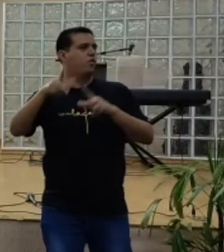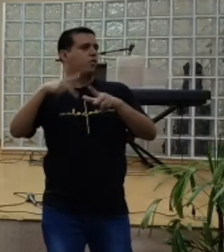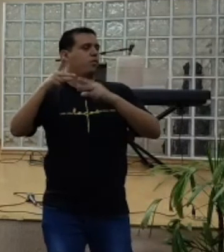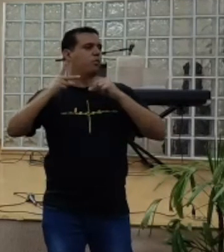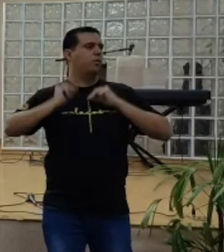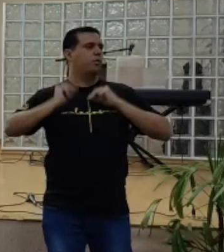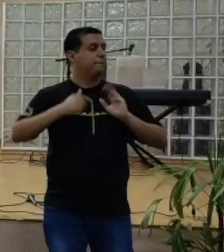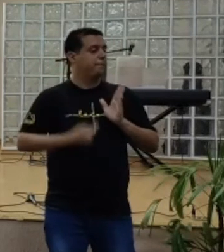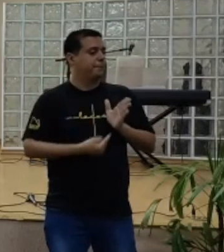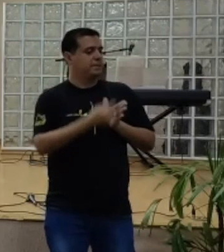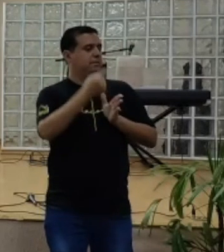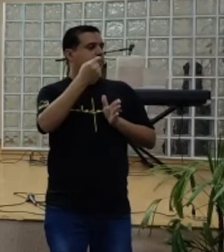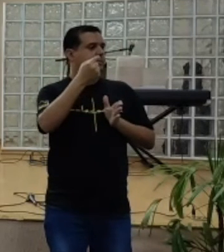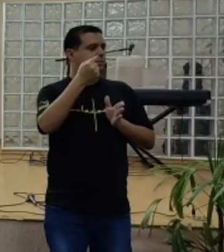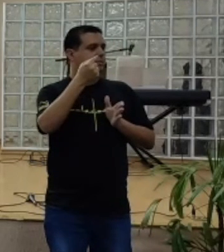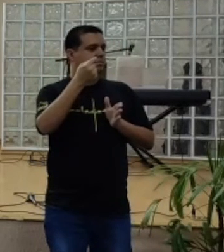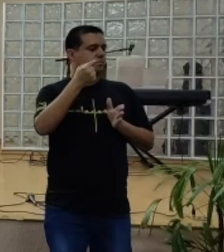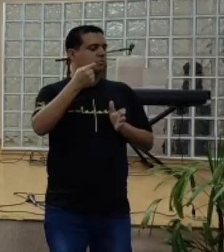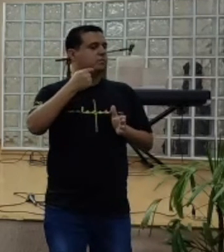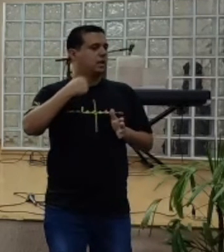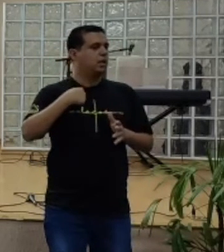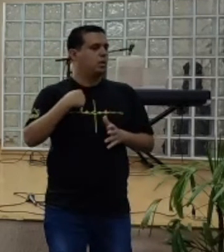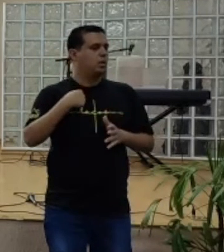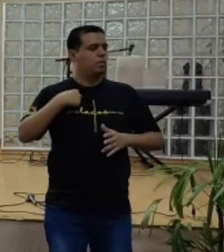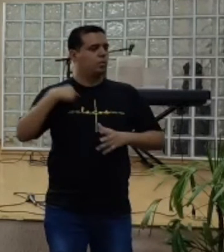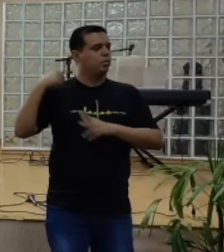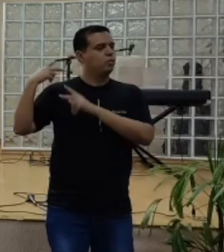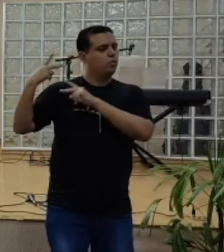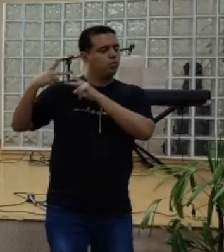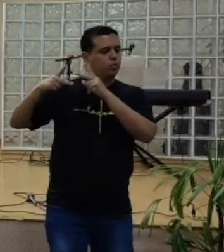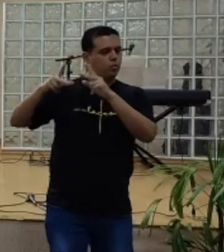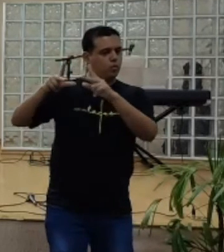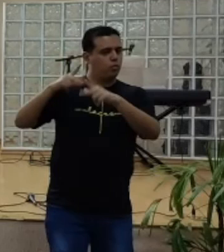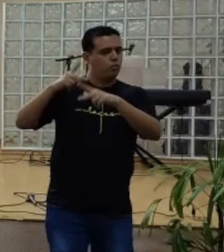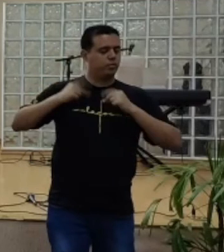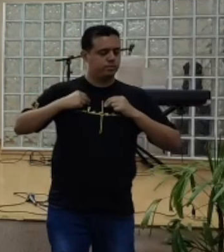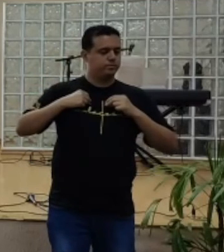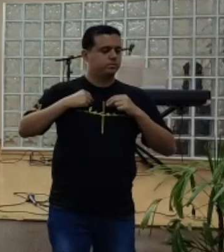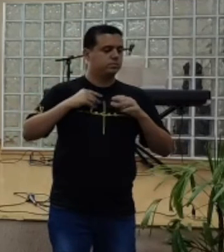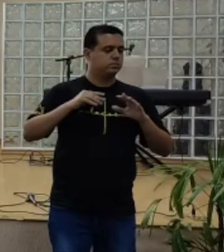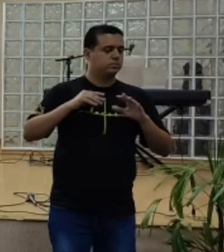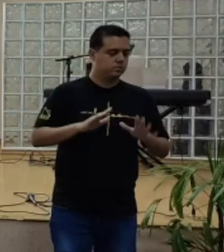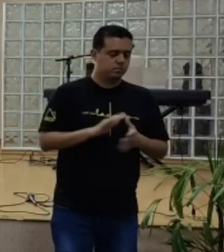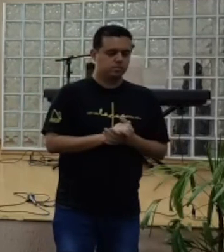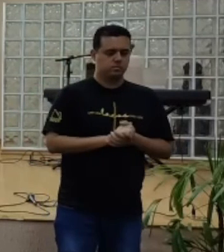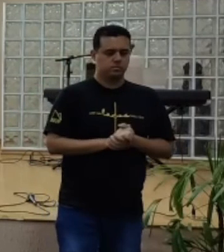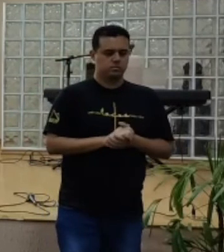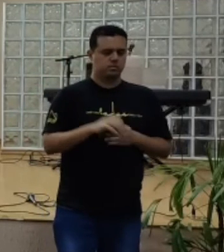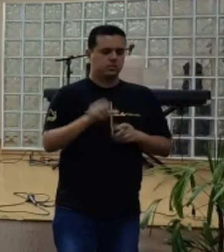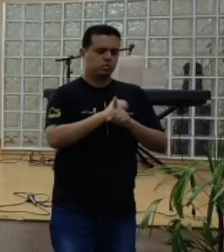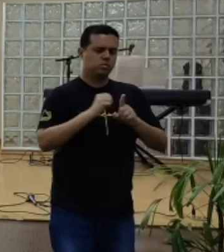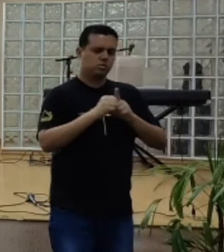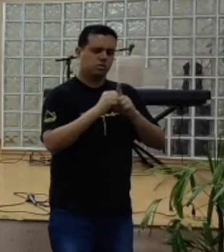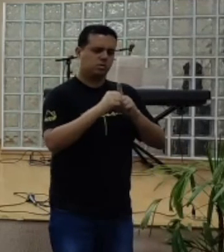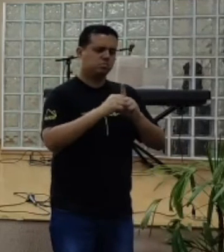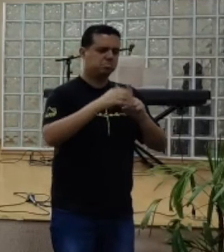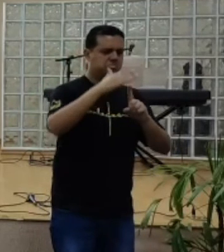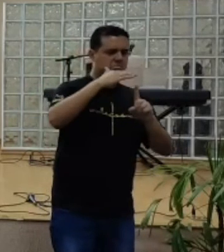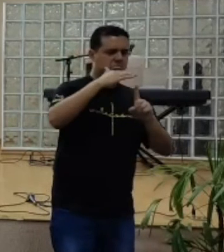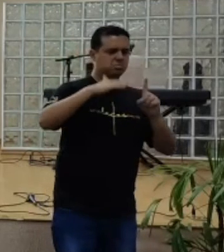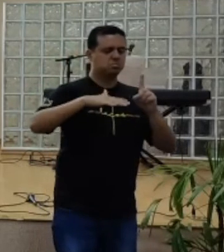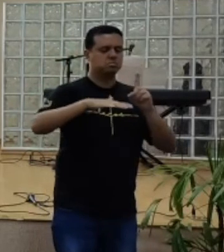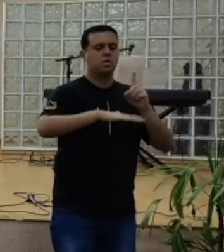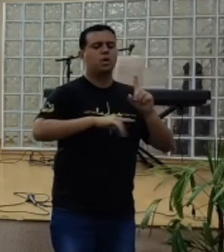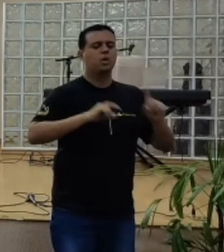status social de uma criança era definido pelo status social da mãe. Então, o que Paulo diz é: o que